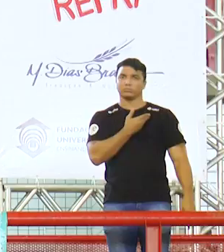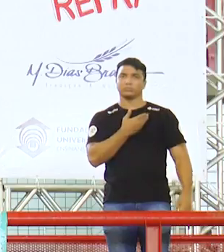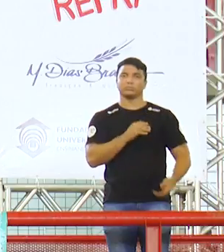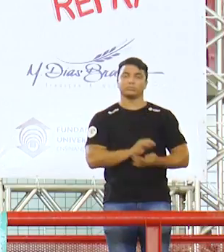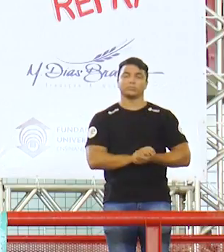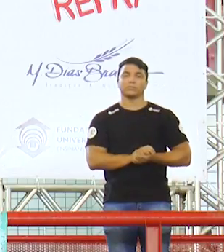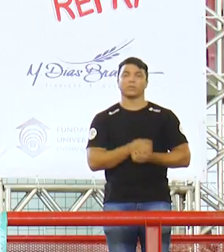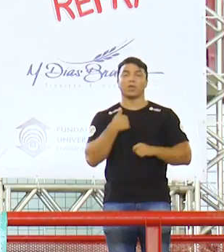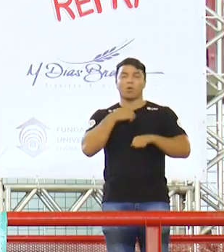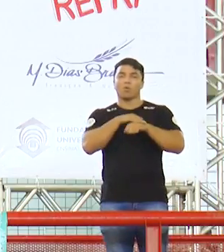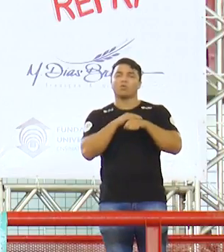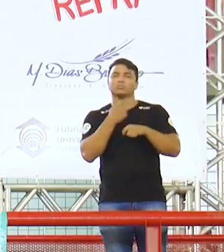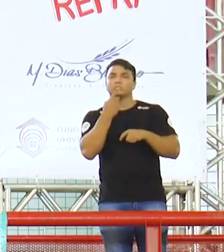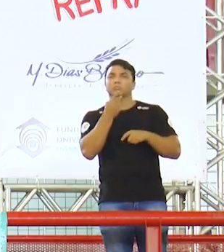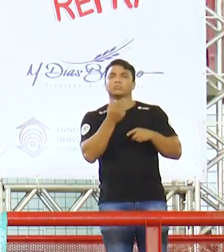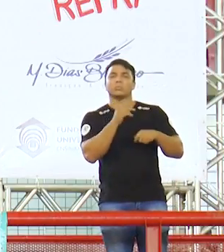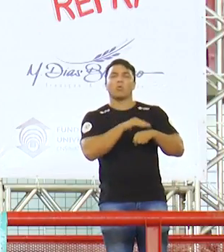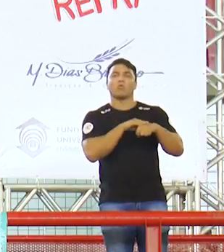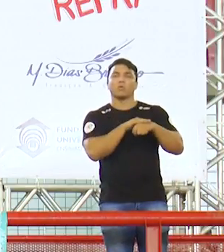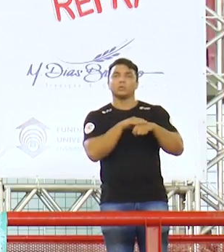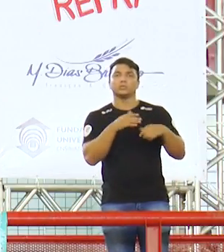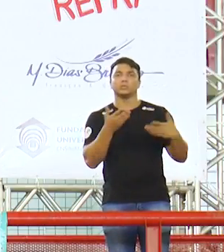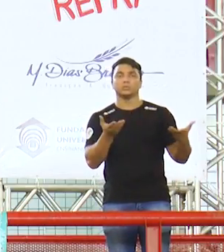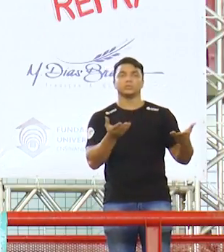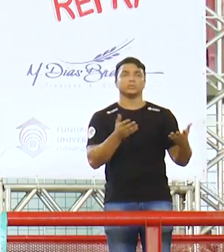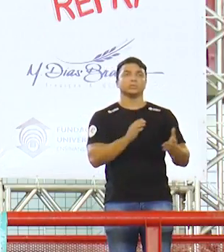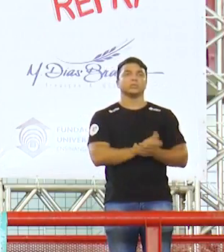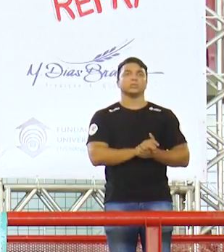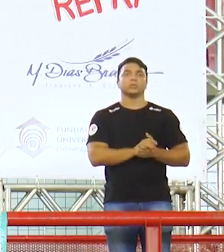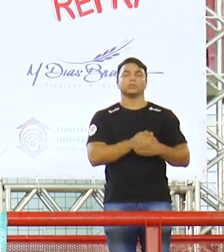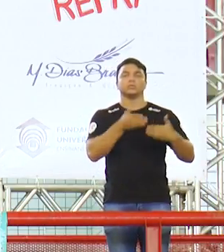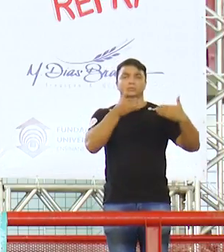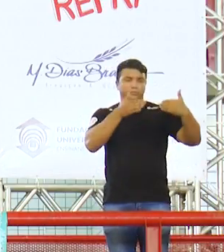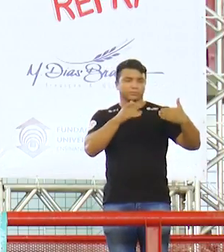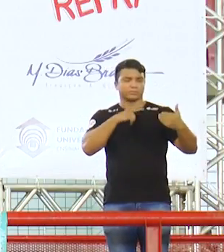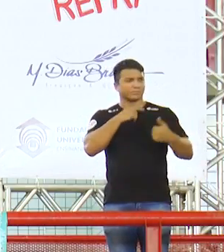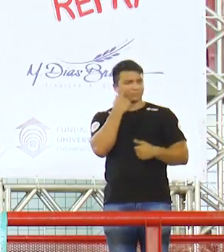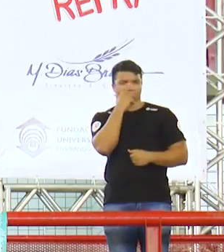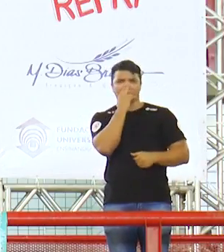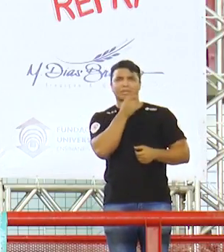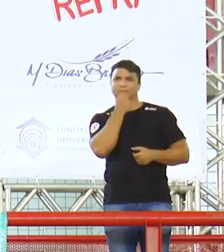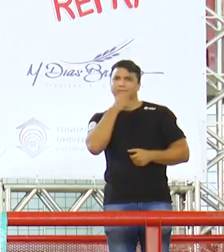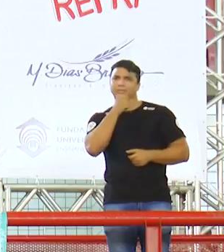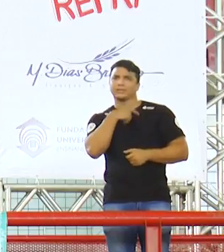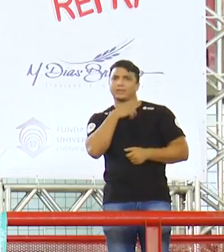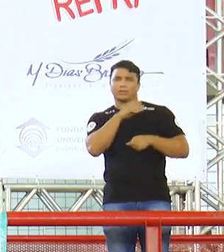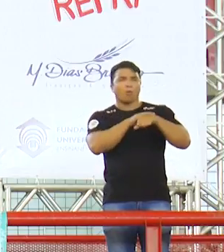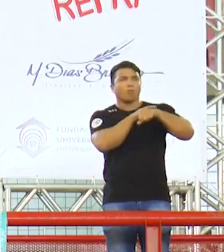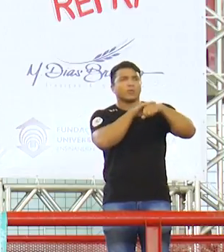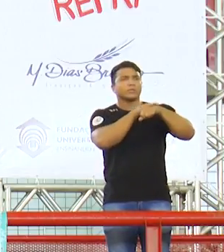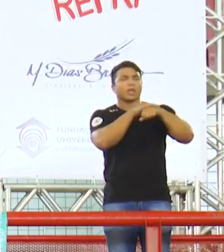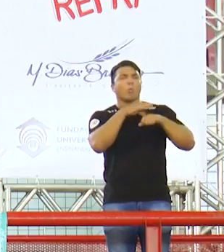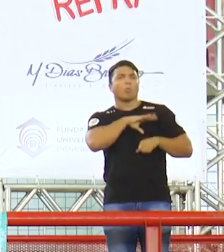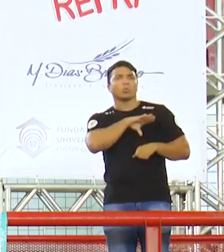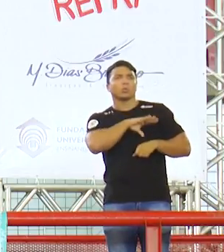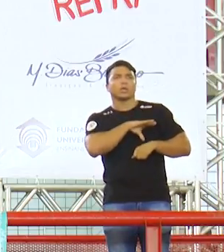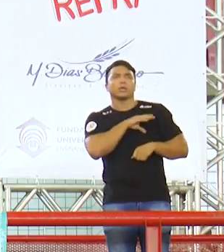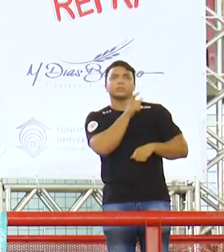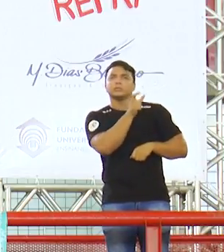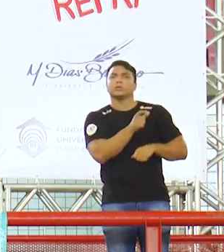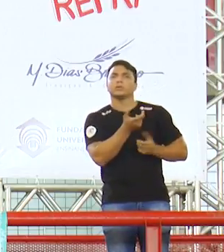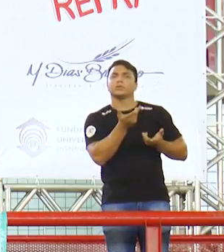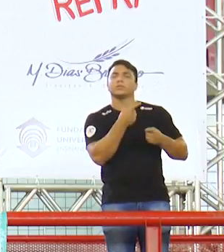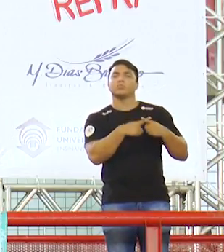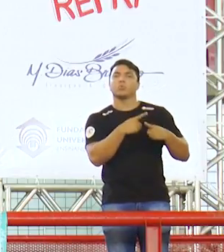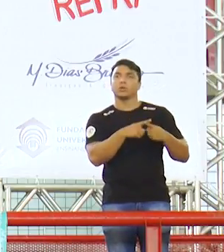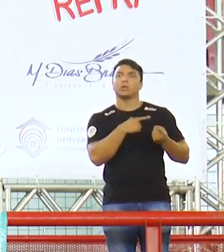comentando com o ser humano, olha para cá, que é assim, ó, como é engraçado você falar com um português, porque